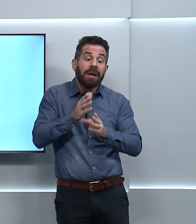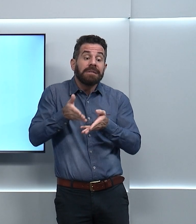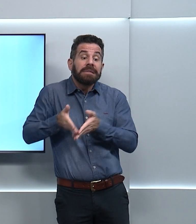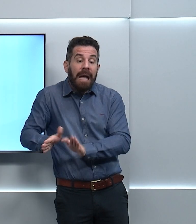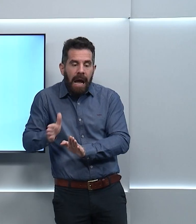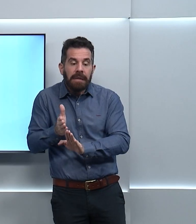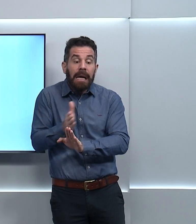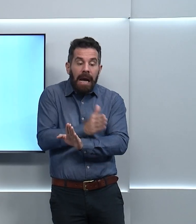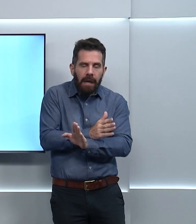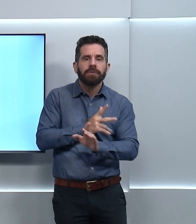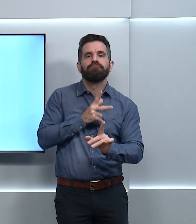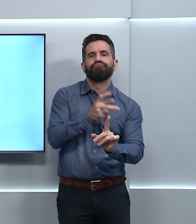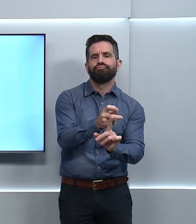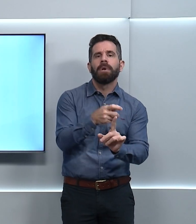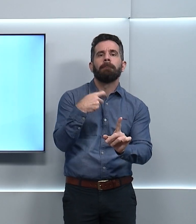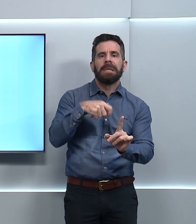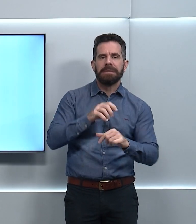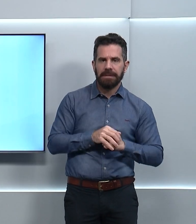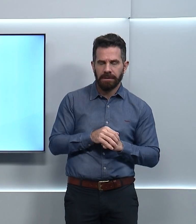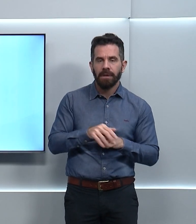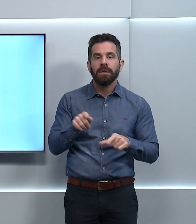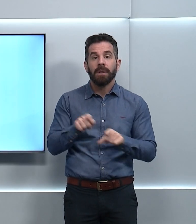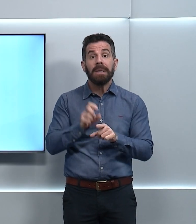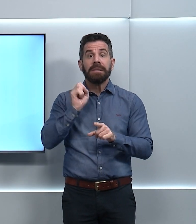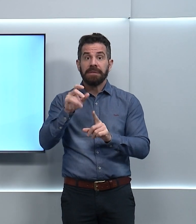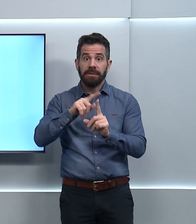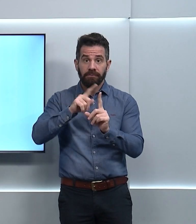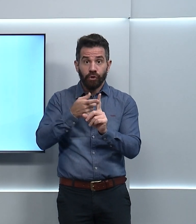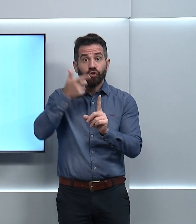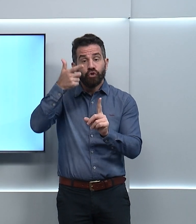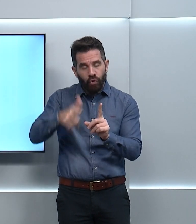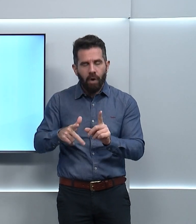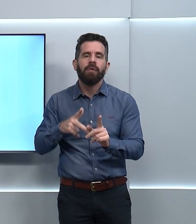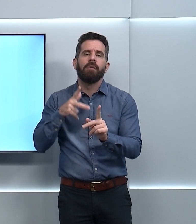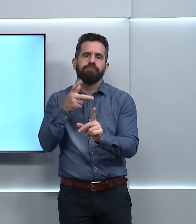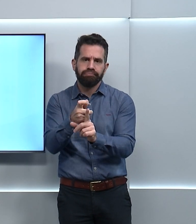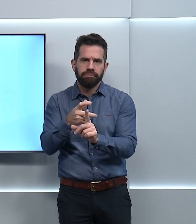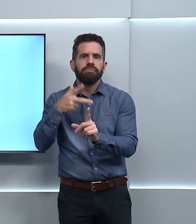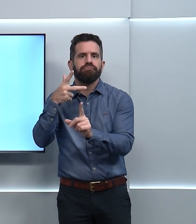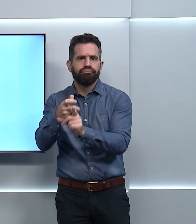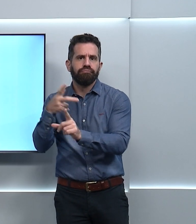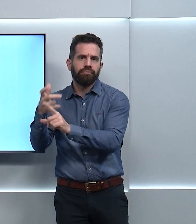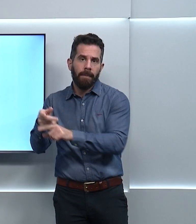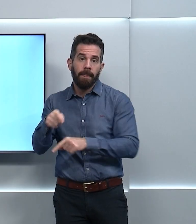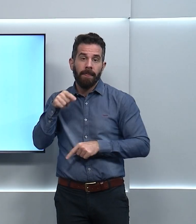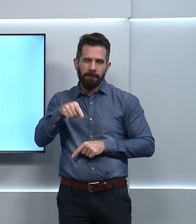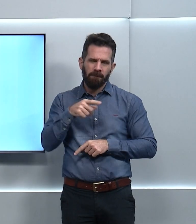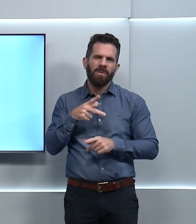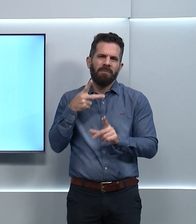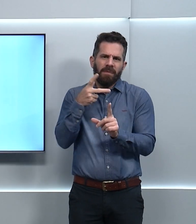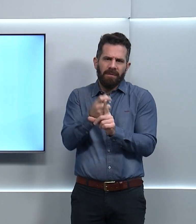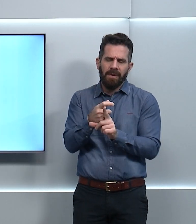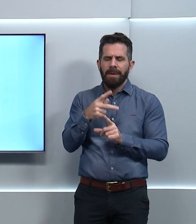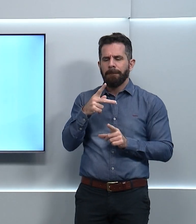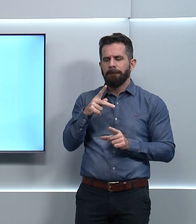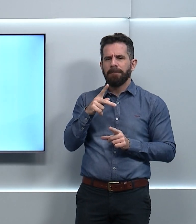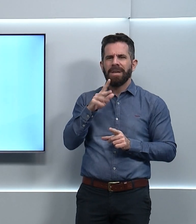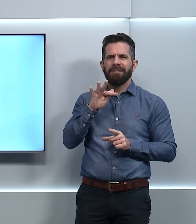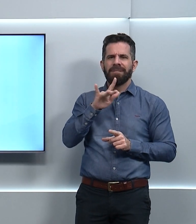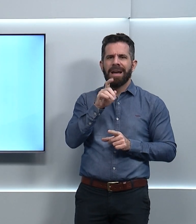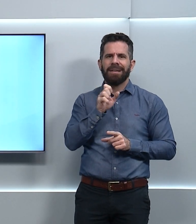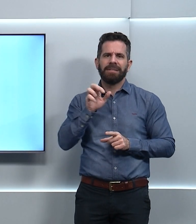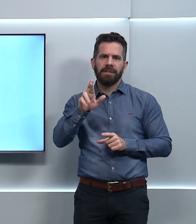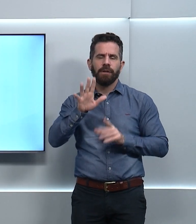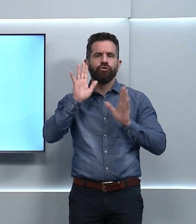a cada nova gestação. O imunizante da Pfizer tem eficácia comprovada de